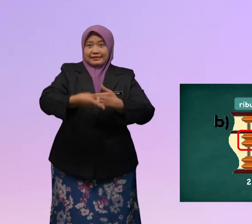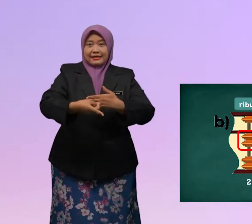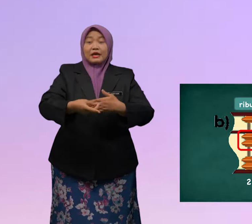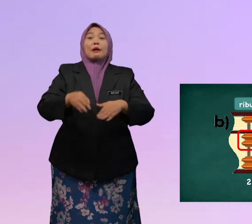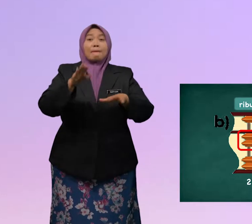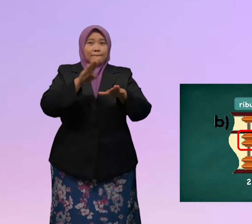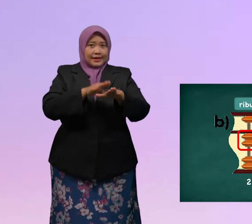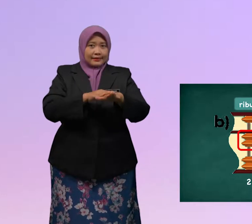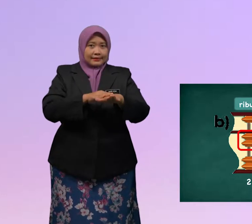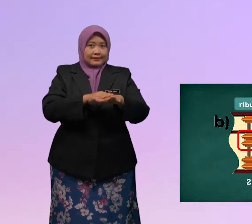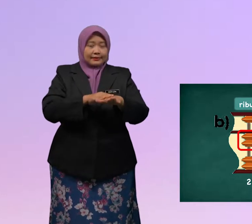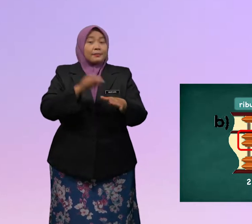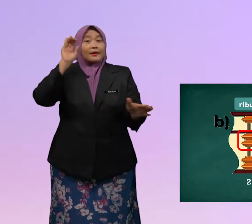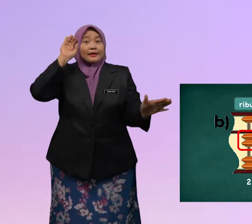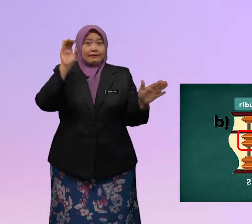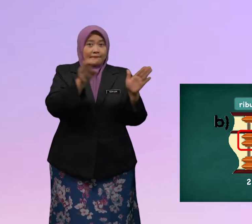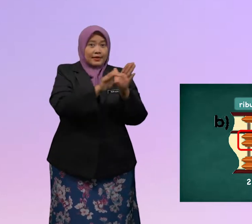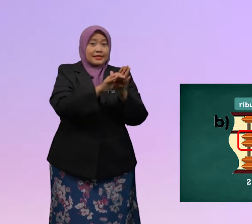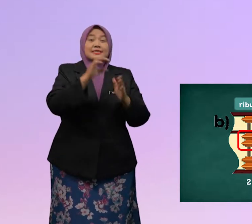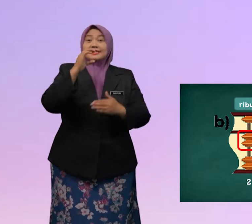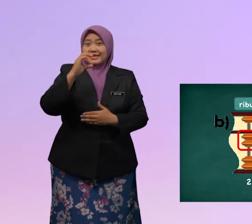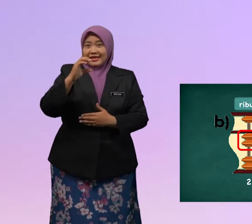dekap-dekap pada gambar C.